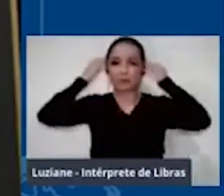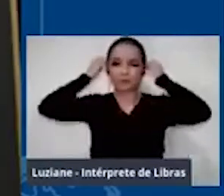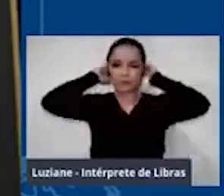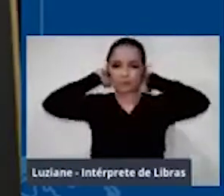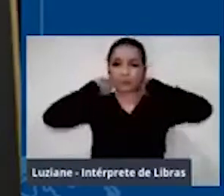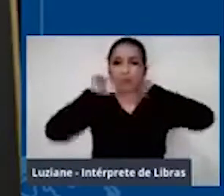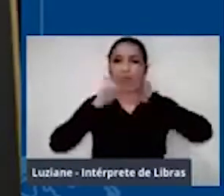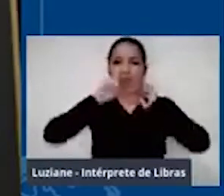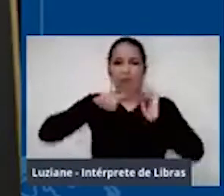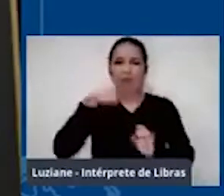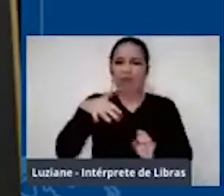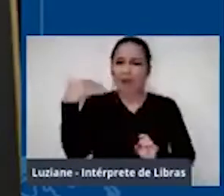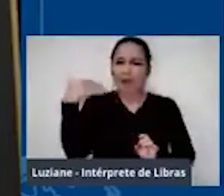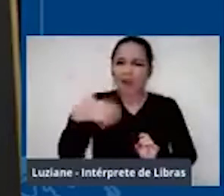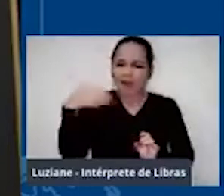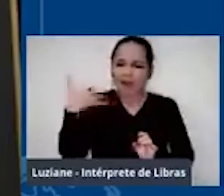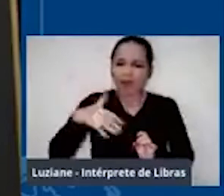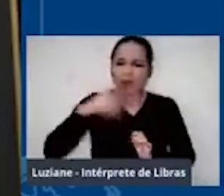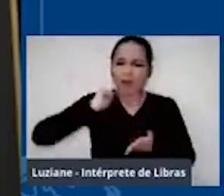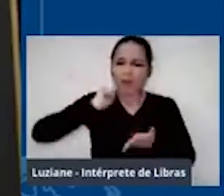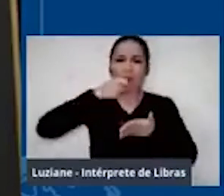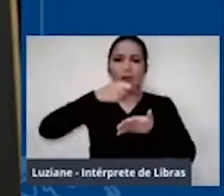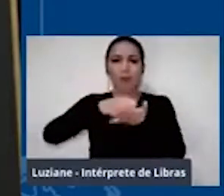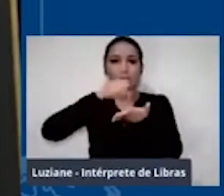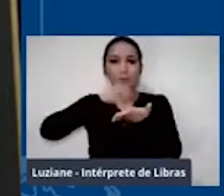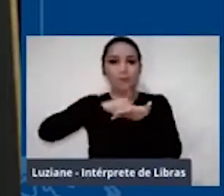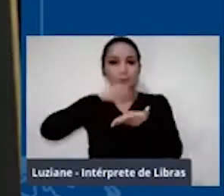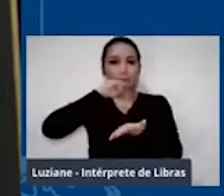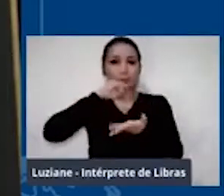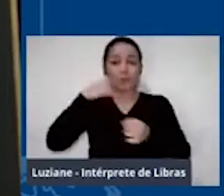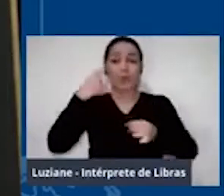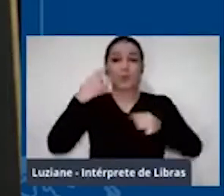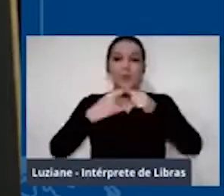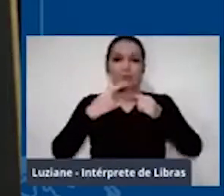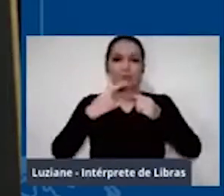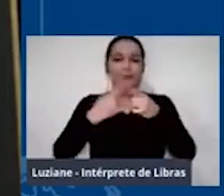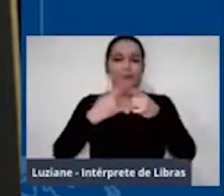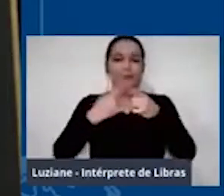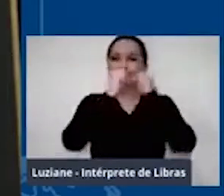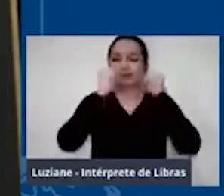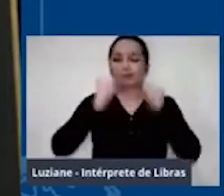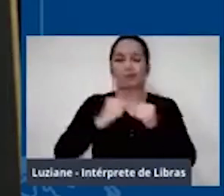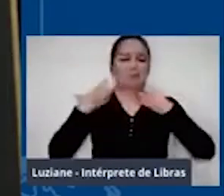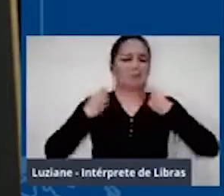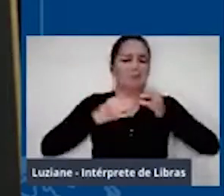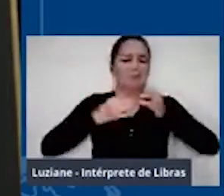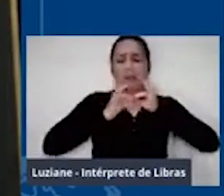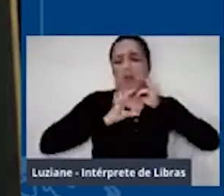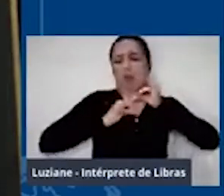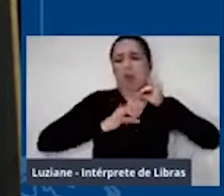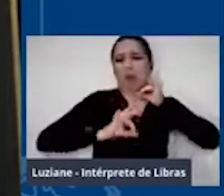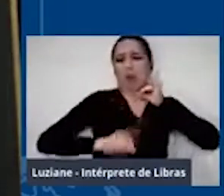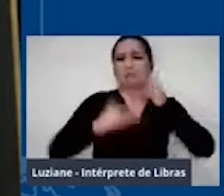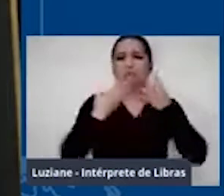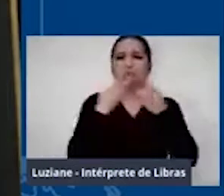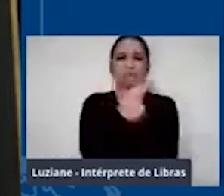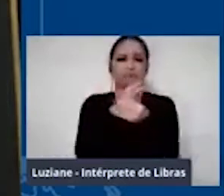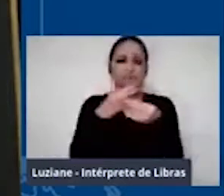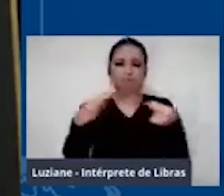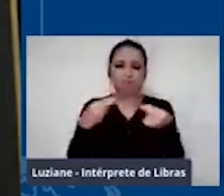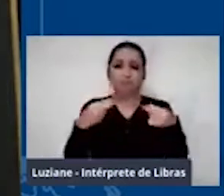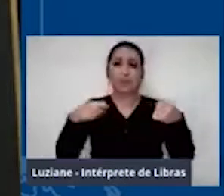o trabalho de pagar imposto, porque o sistema é uma parafernália enorme, tem que ter uma